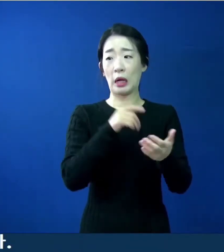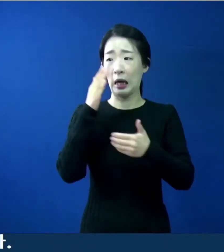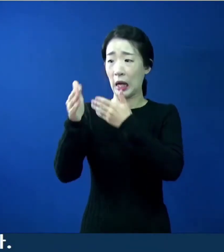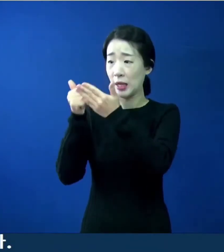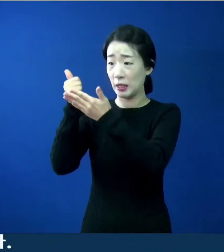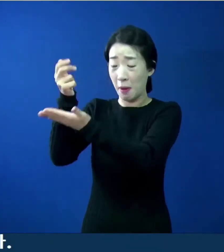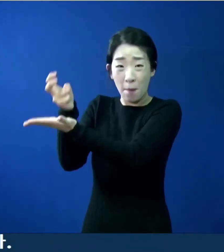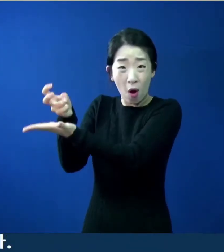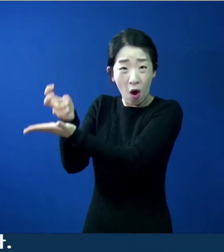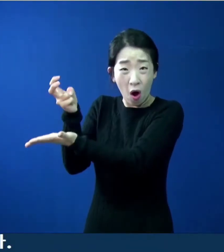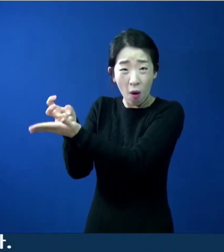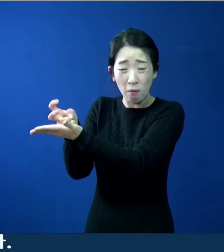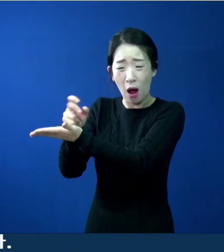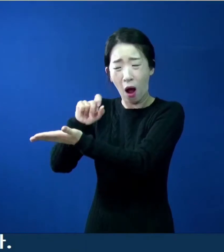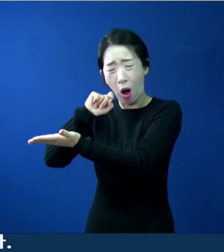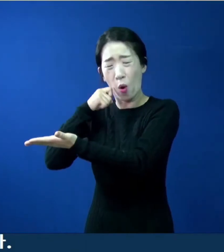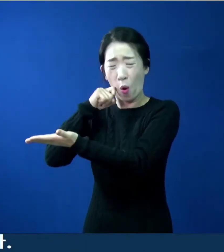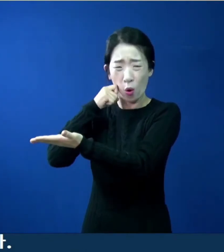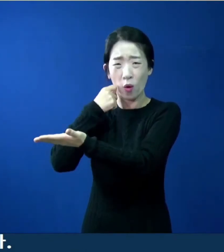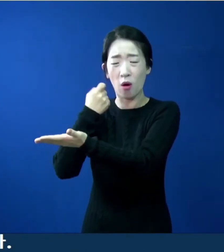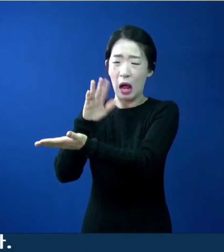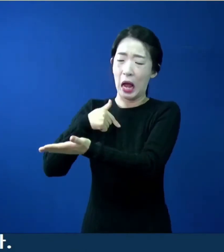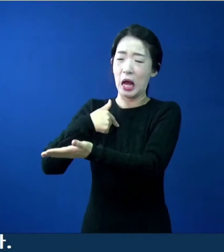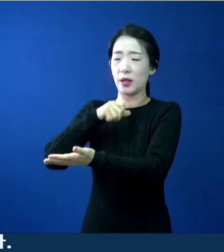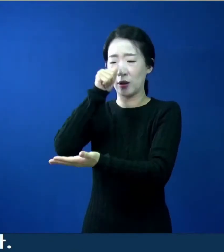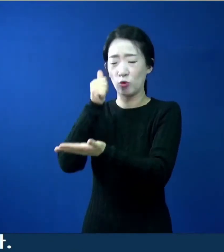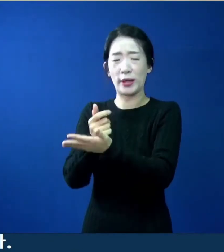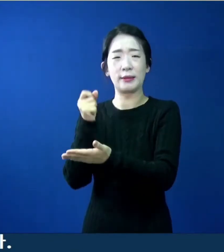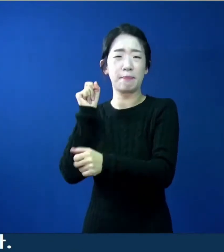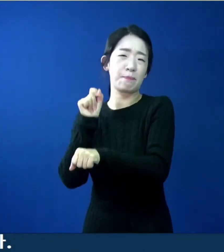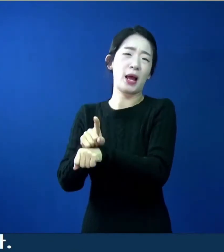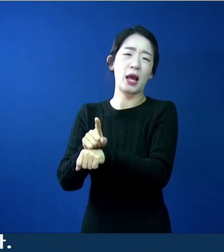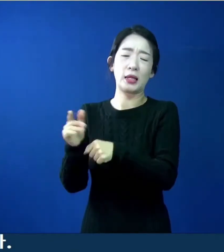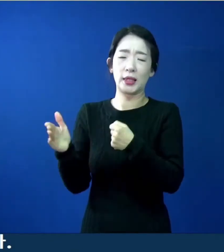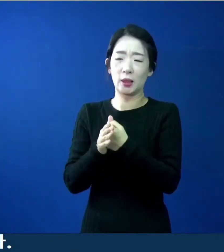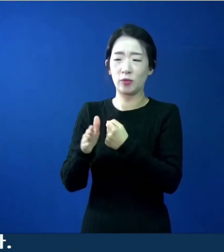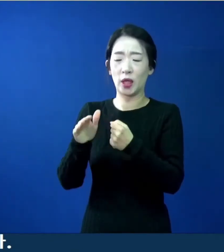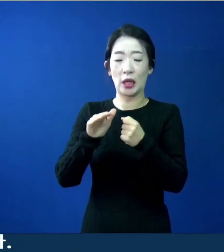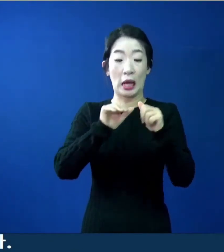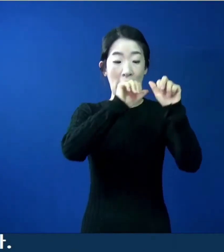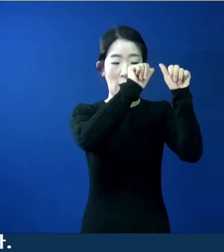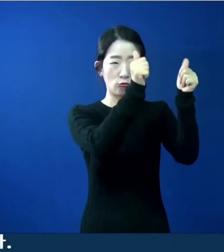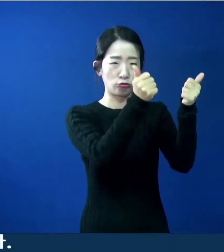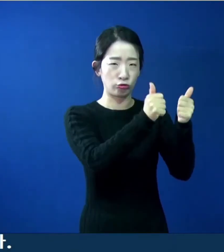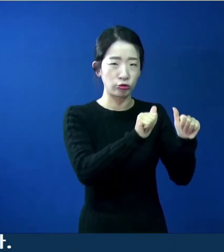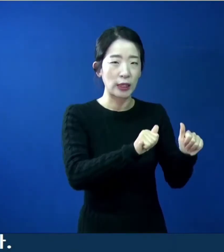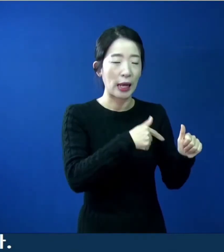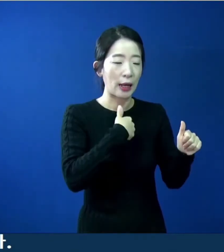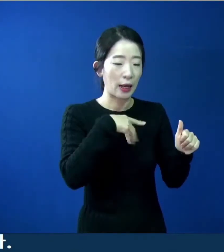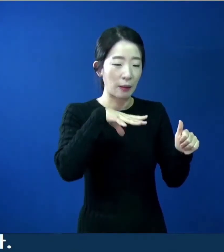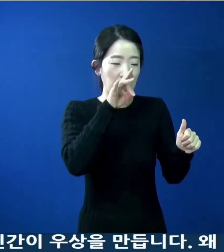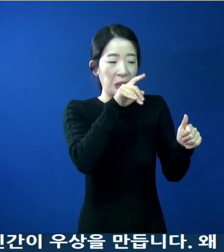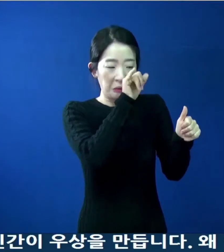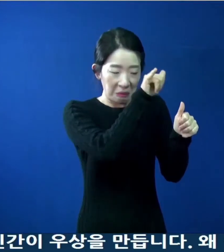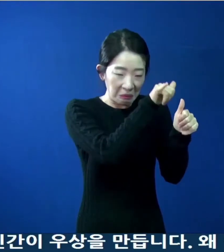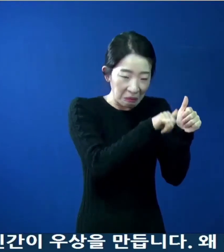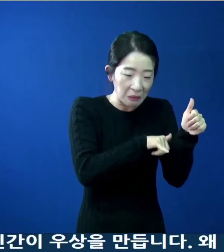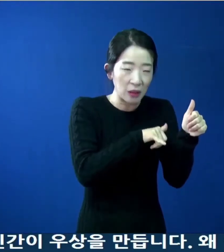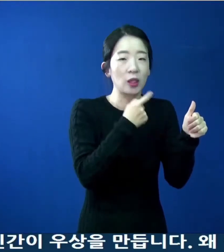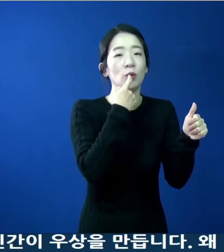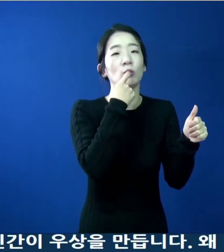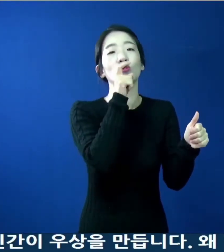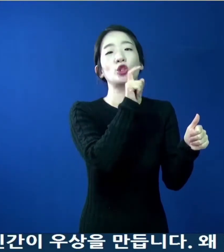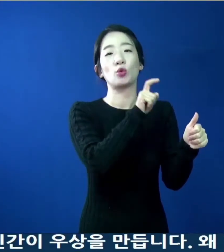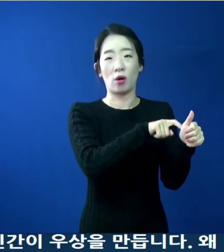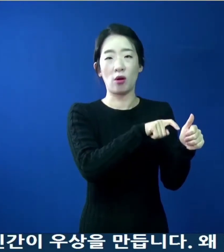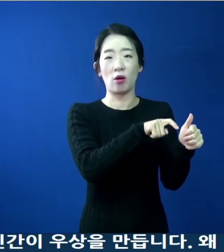섬겨야 되는데 우리의 죄성 때문에, 우리가 죄성이 있는 한 우상을 섬기는 것이 참 쉽습니다. 또 우리 심리